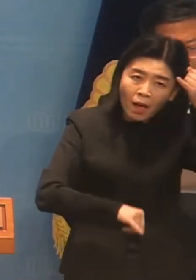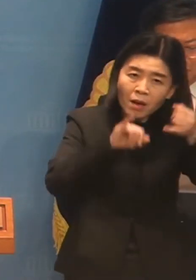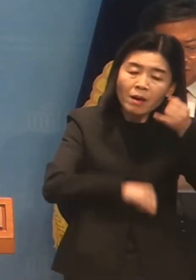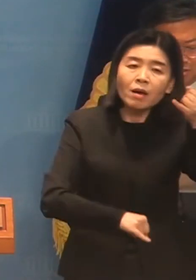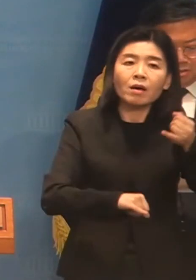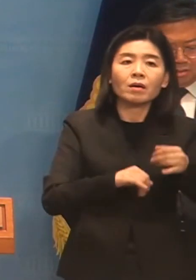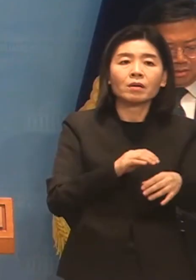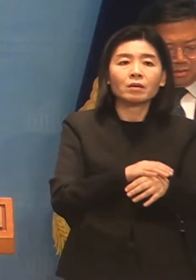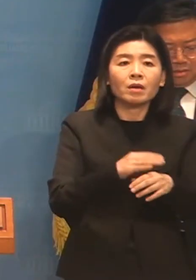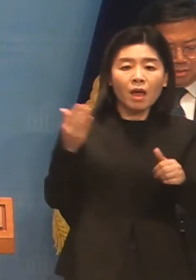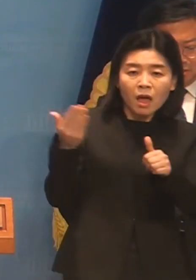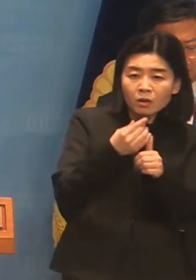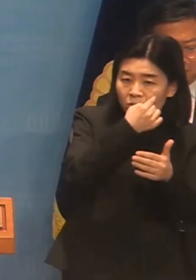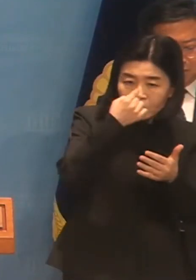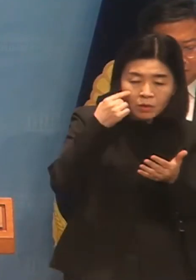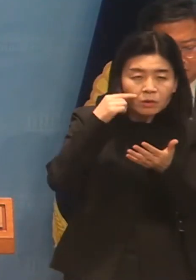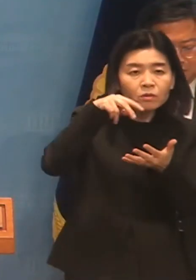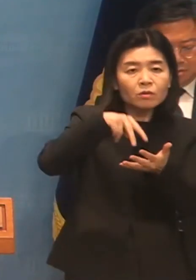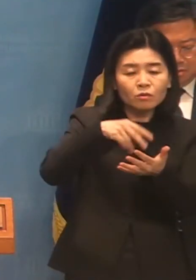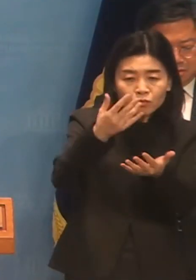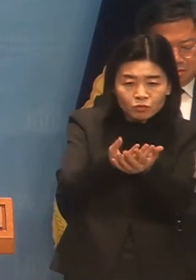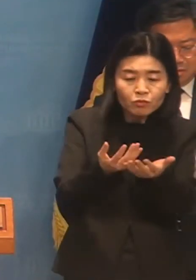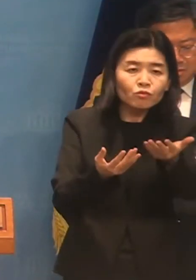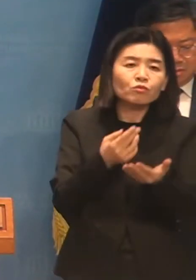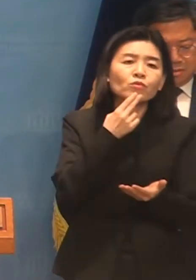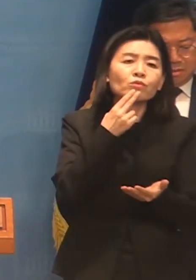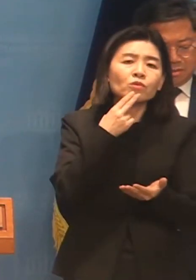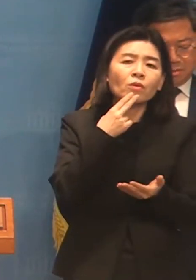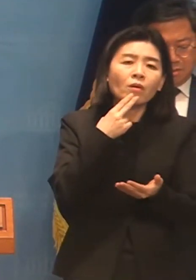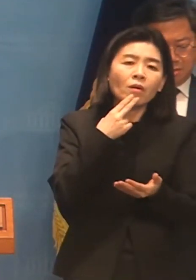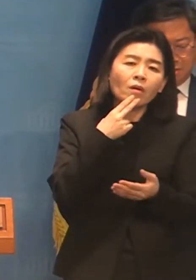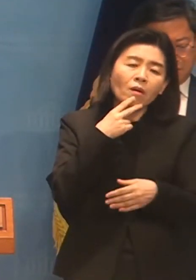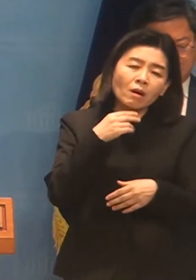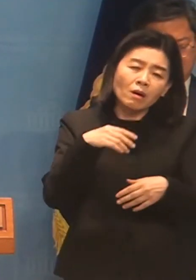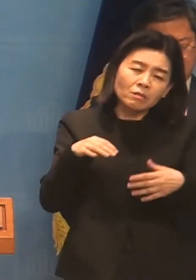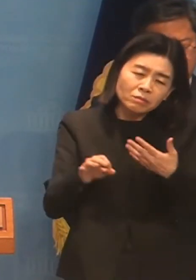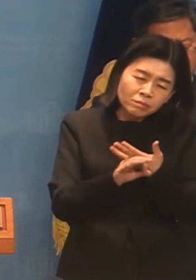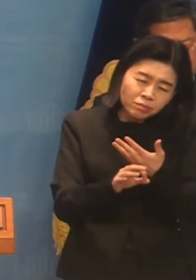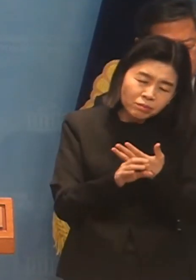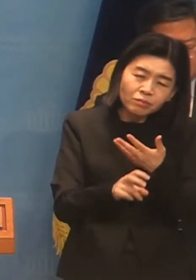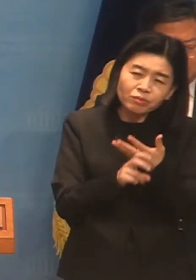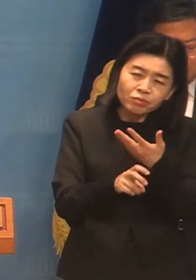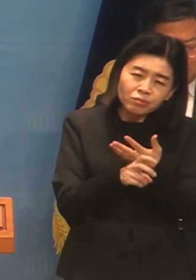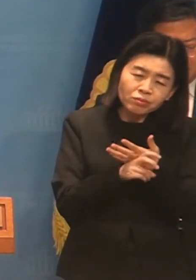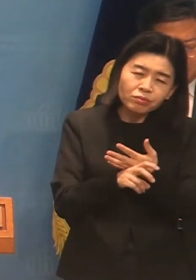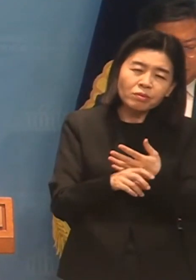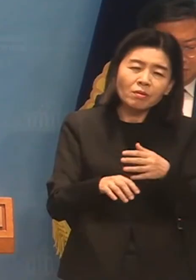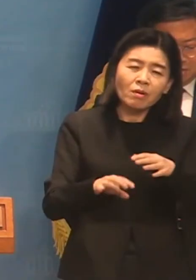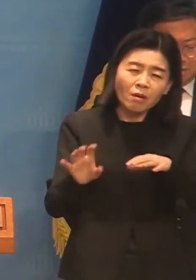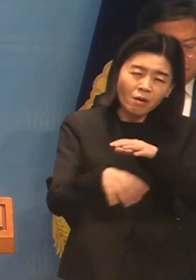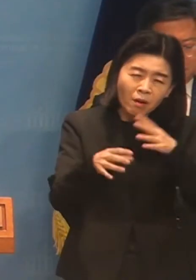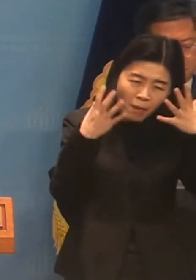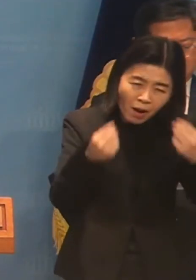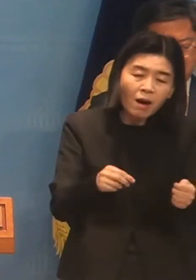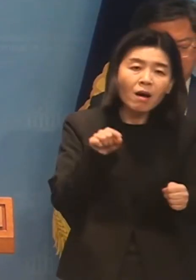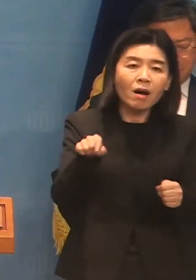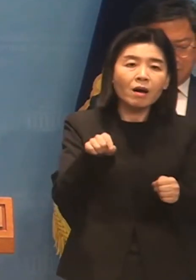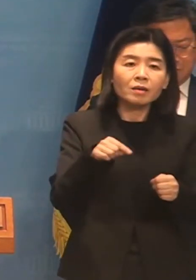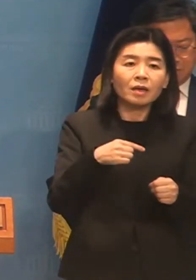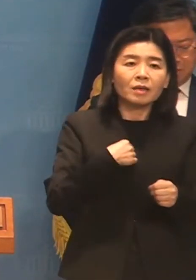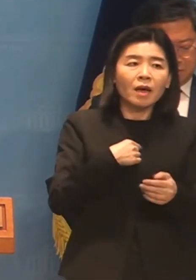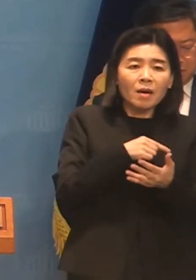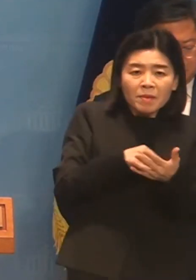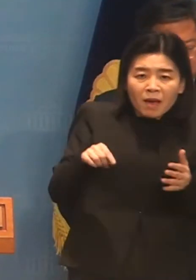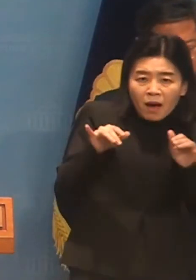증명서 미발급 등 부조리한 일들이 빈번하지만 갑과 을의 관계에서 혹여 피해를 입을까 그저 삭히고 말